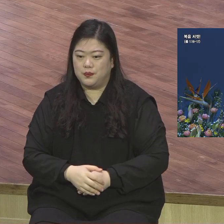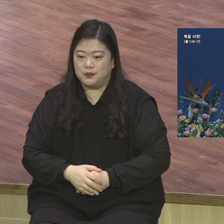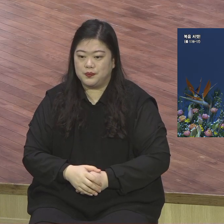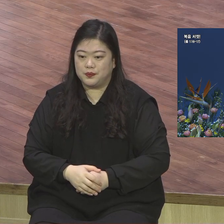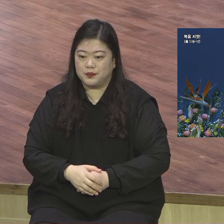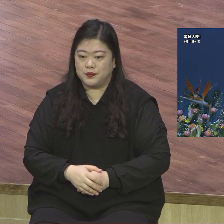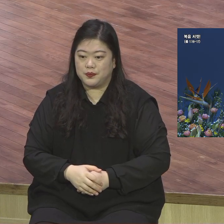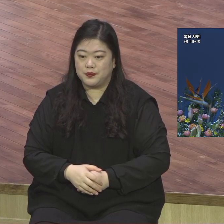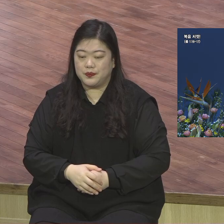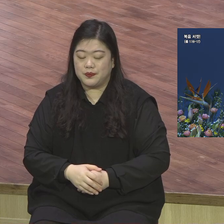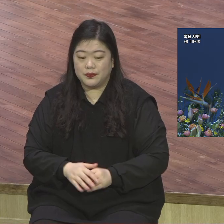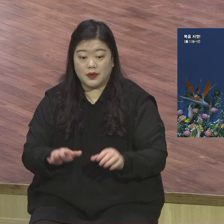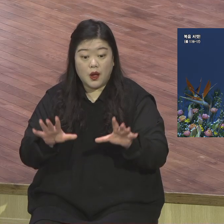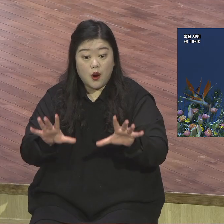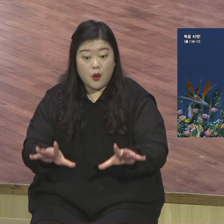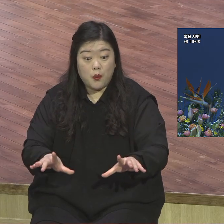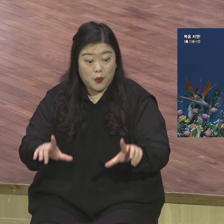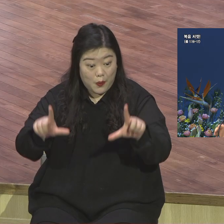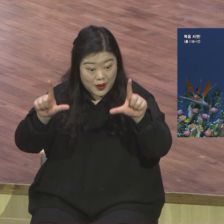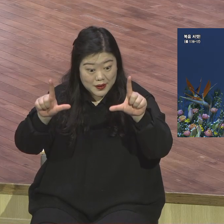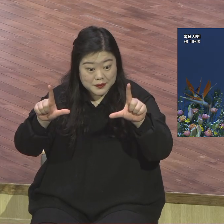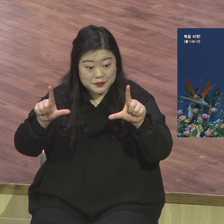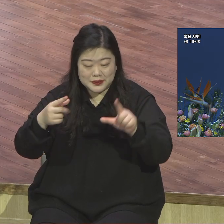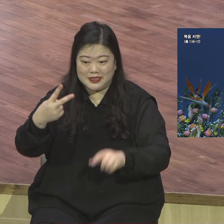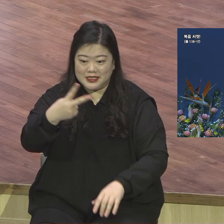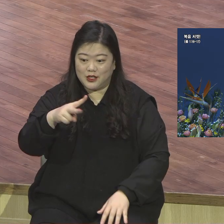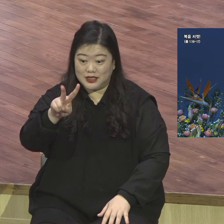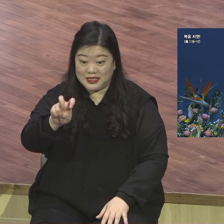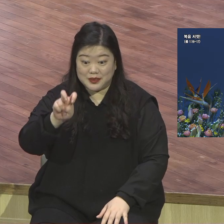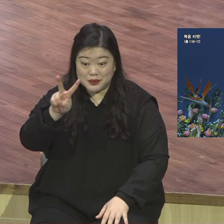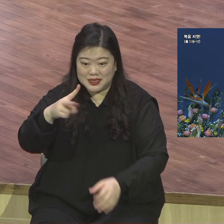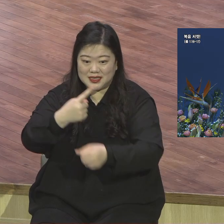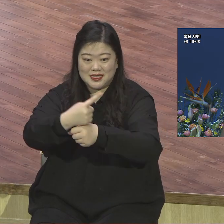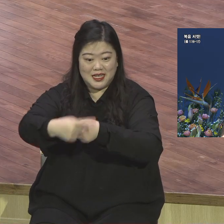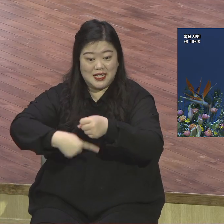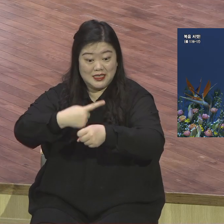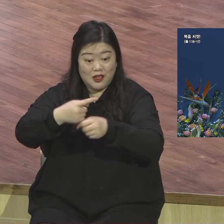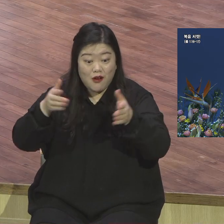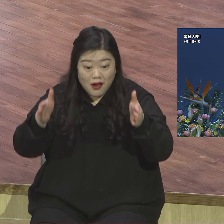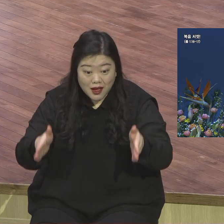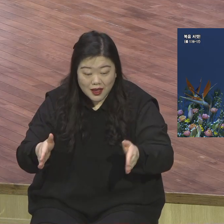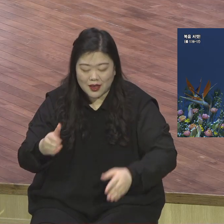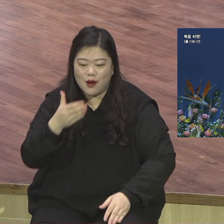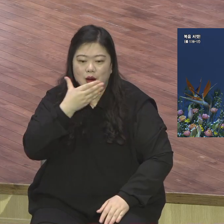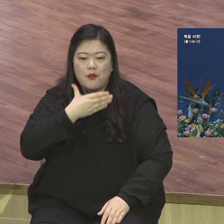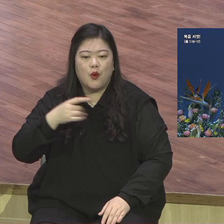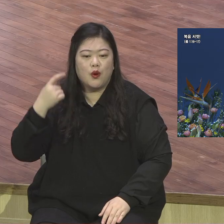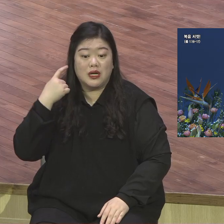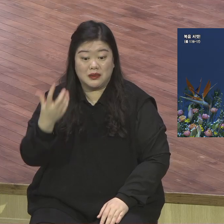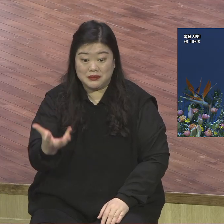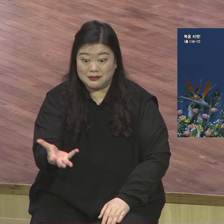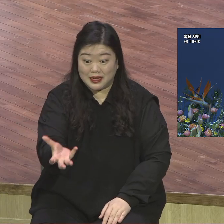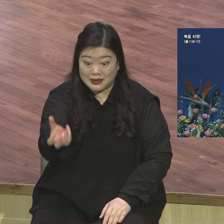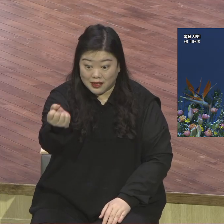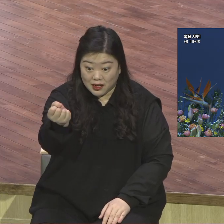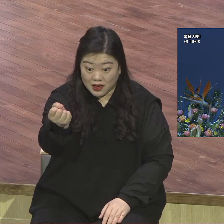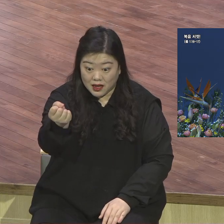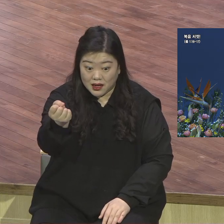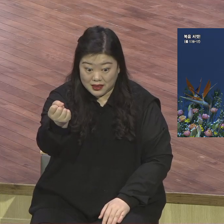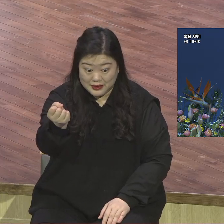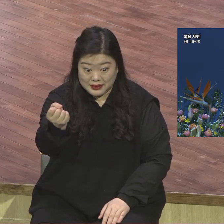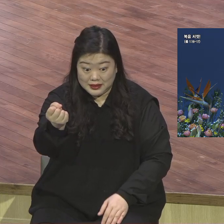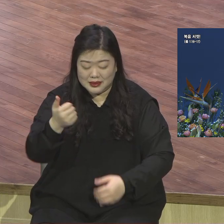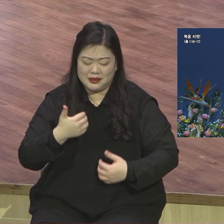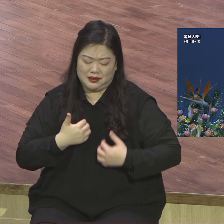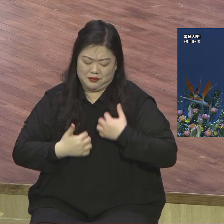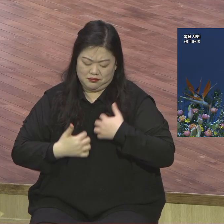2022년 영계 전 성도는 다른 어떤 것보다도 이 복음을 최고로 누리는 복음 서밋으로